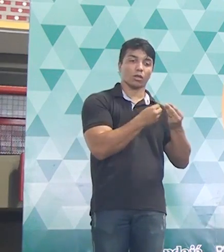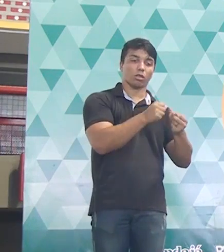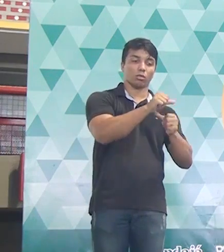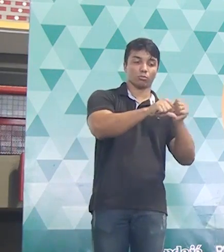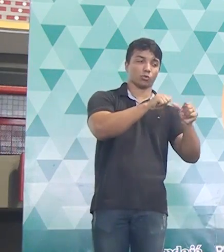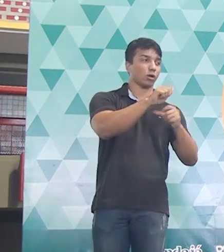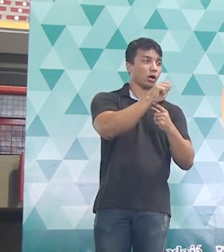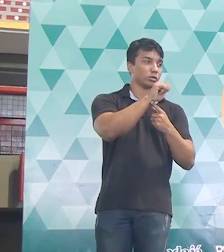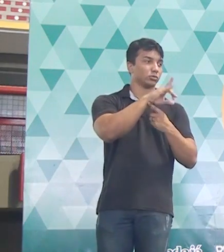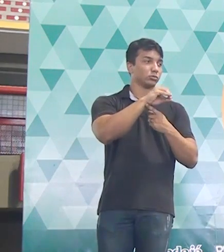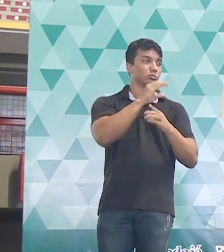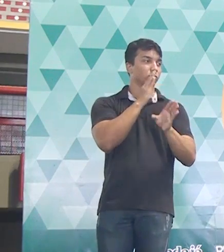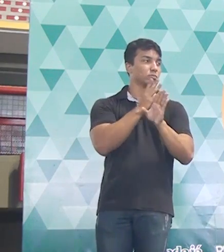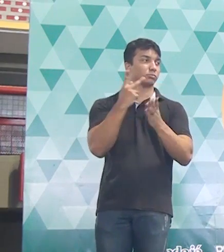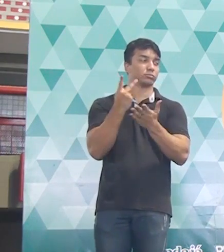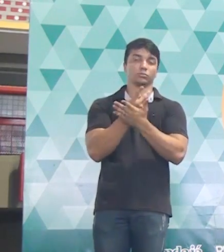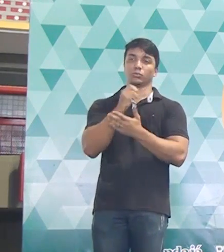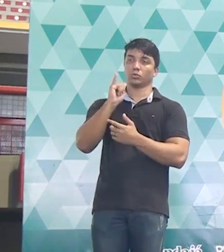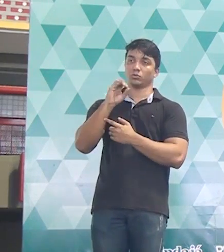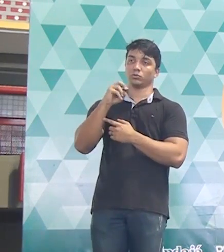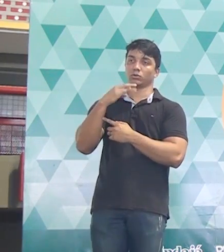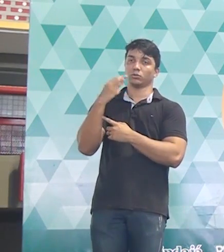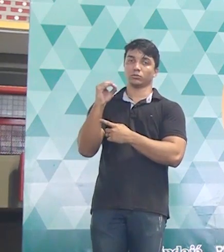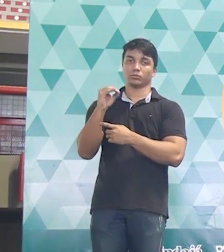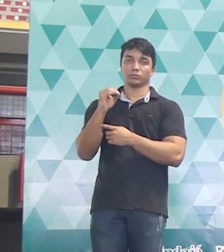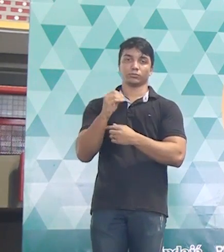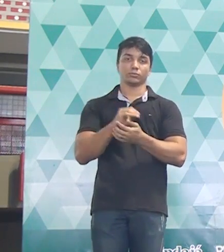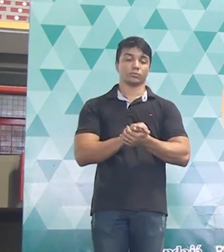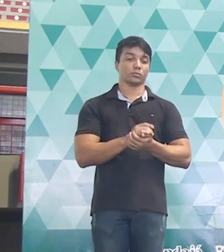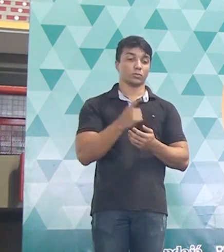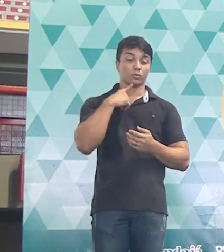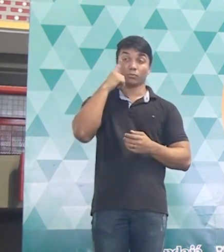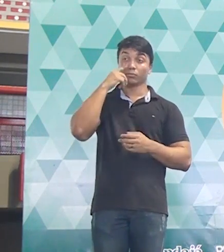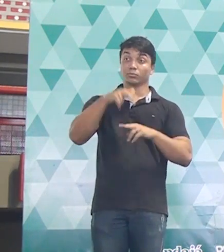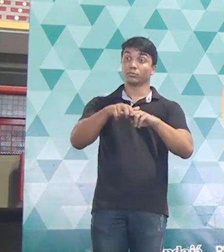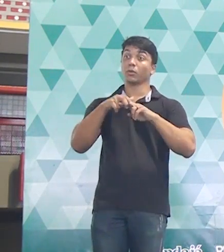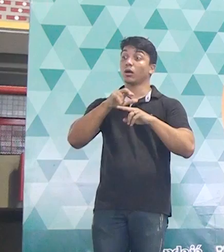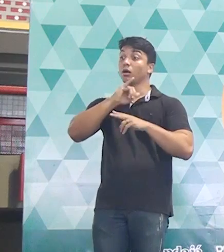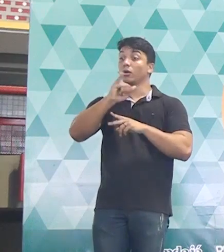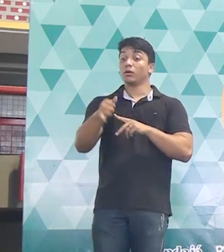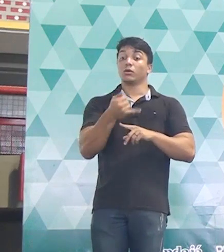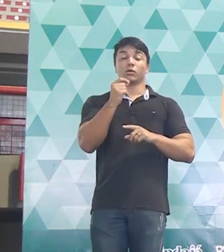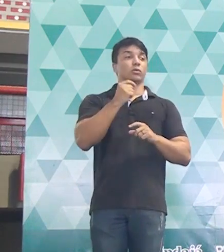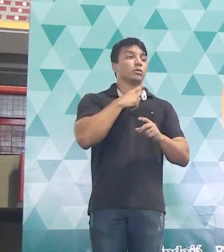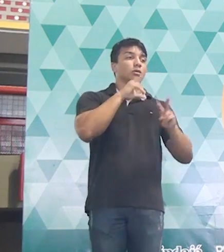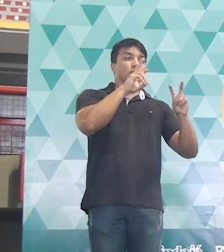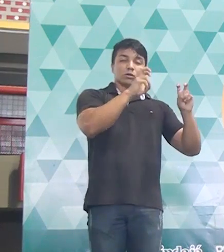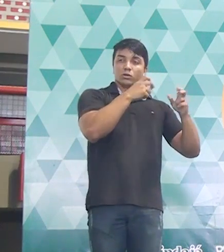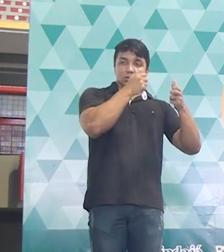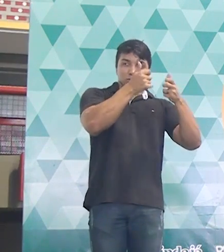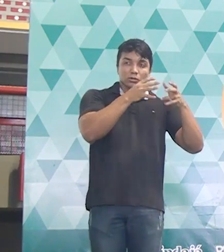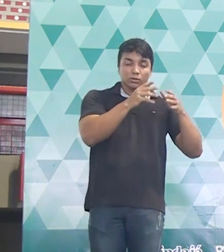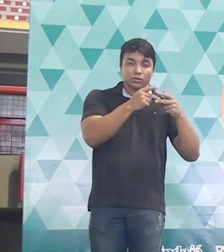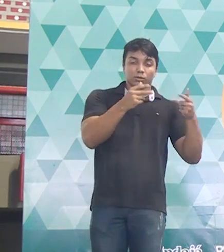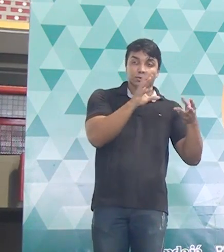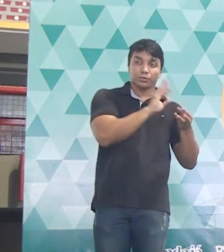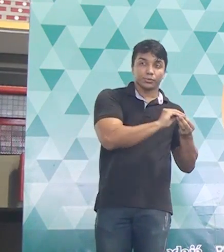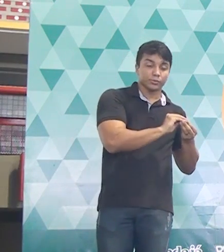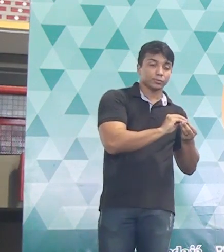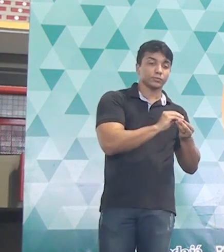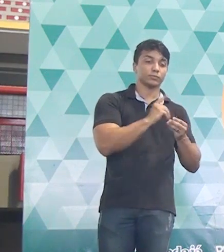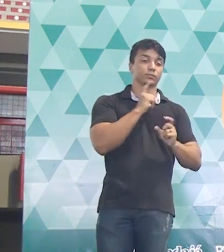houve ionização do ácido sulfúrico. E aí, pessoal, eu aproveito para fazer um comentário extra, que não estava na